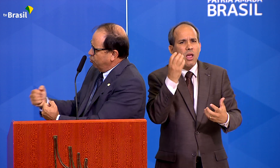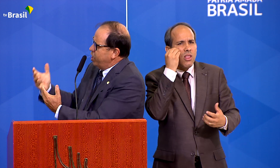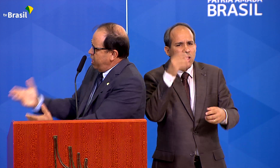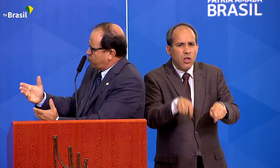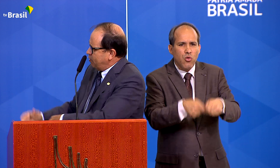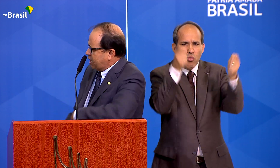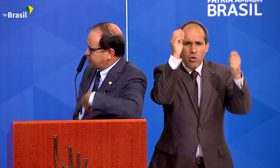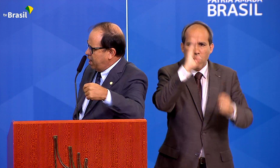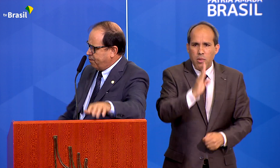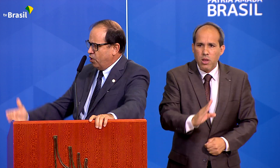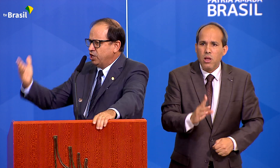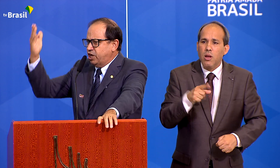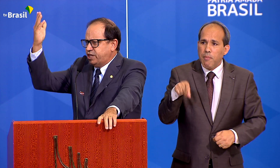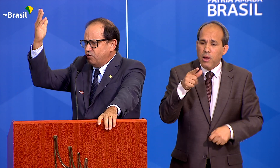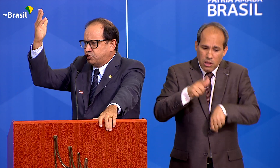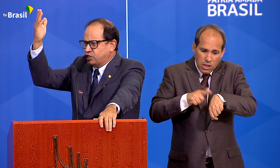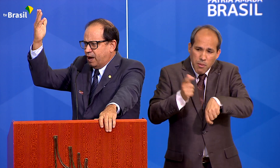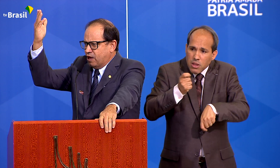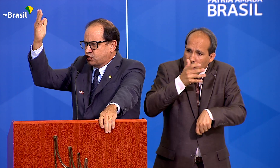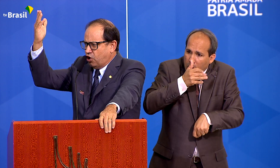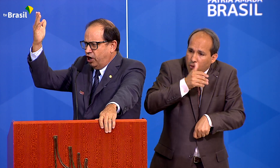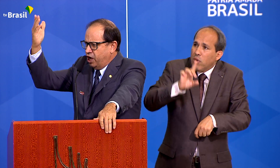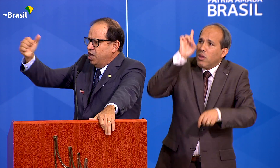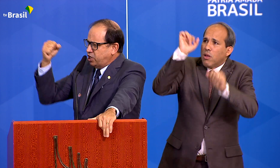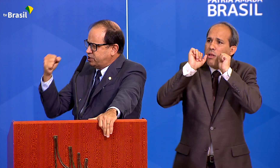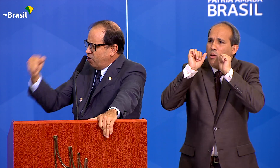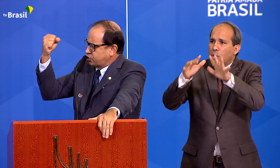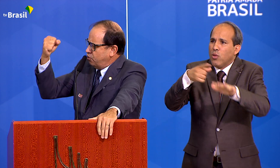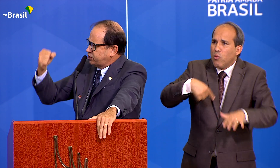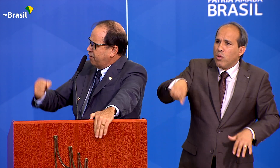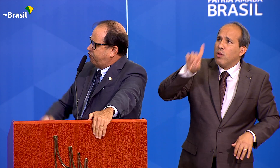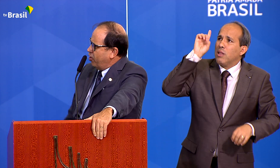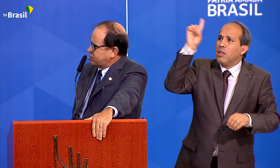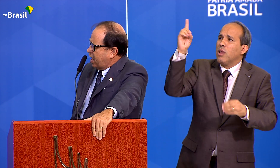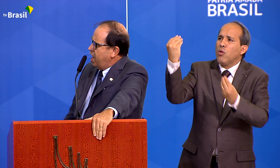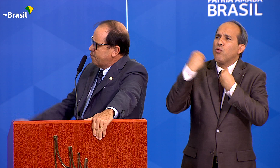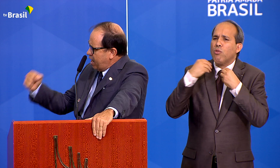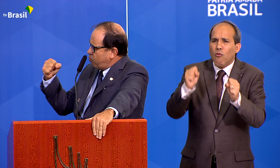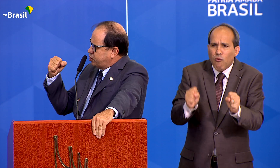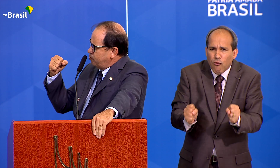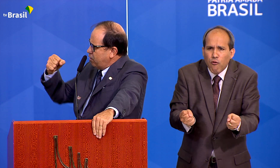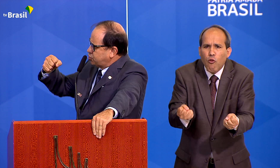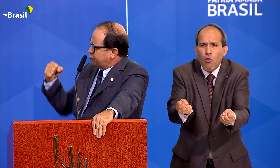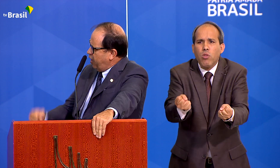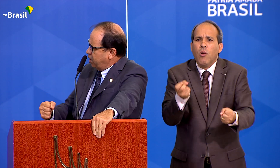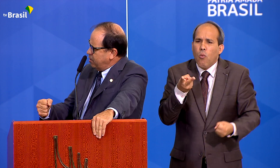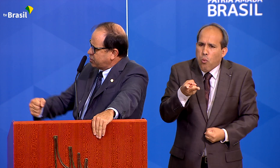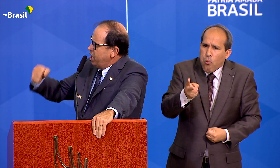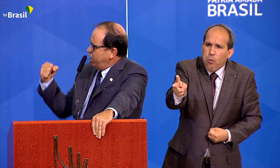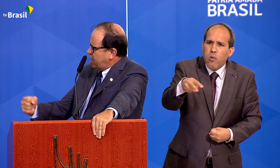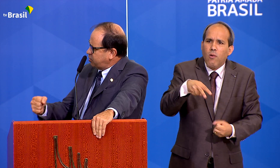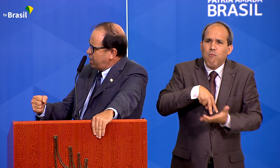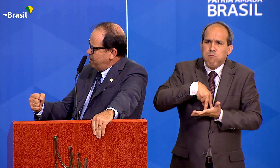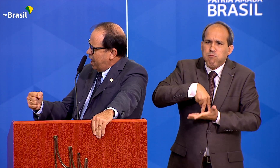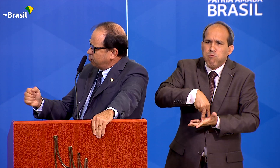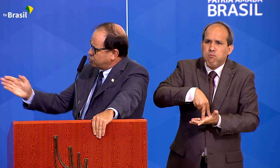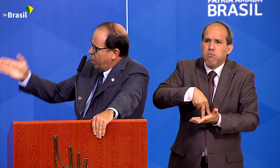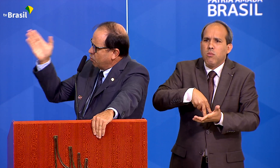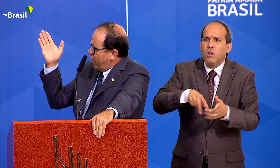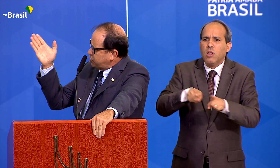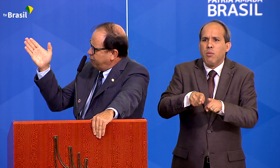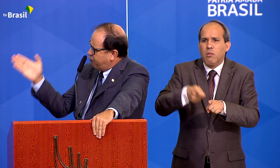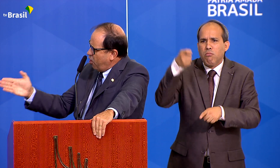temos que ele deve estar no enquanto é tempo que Deus vos abençoe que Deus nos dê força para continuarmos firmes e